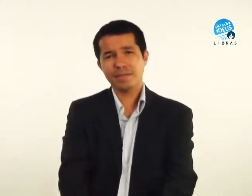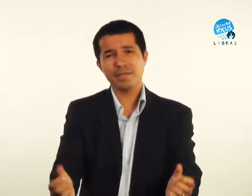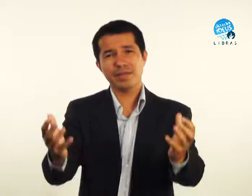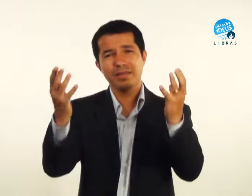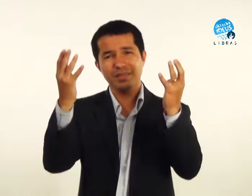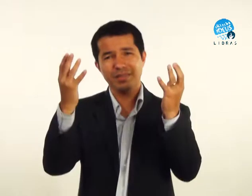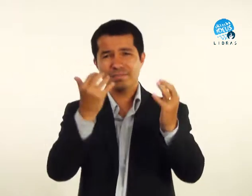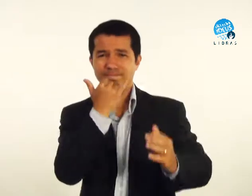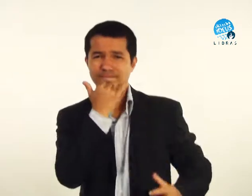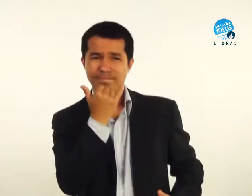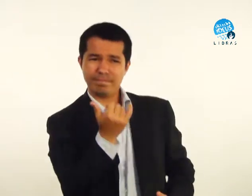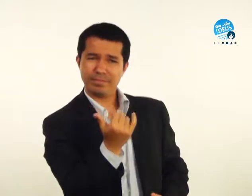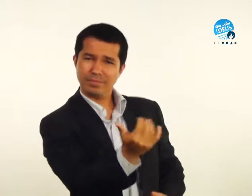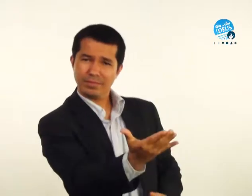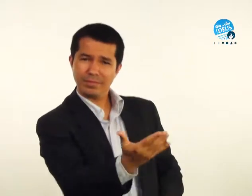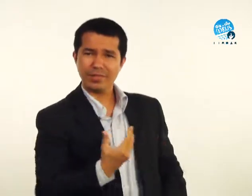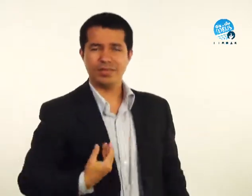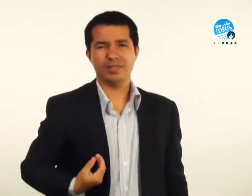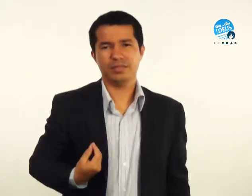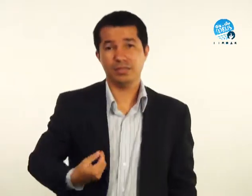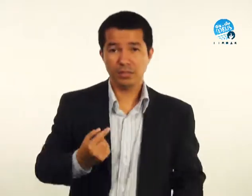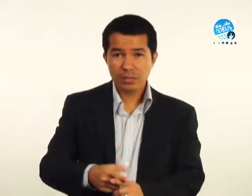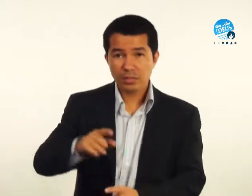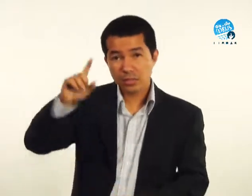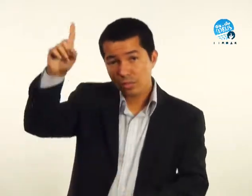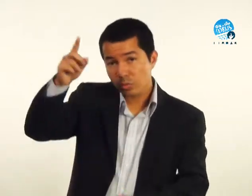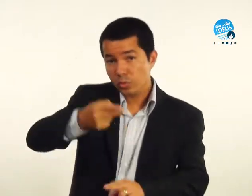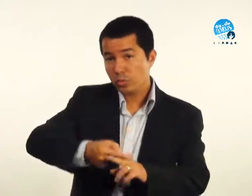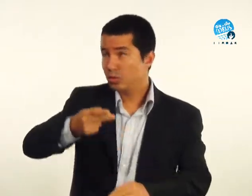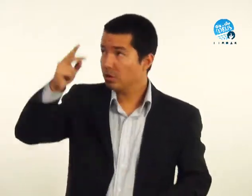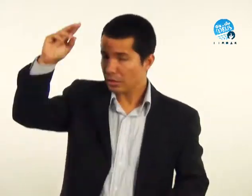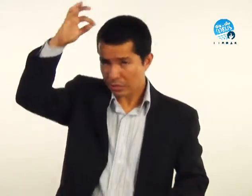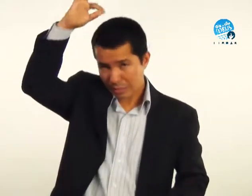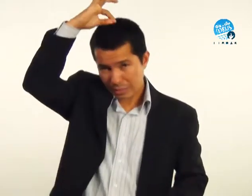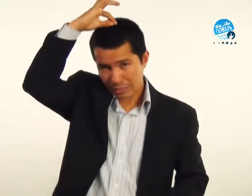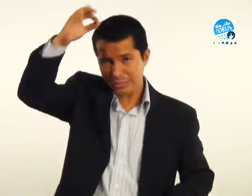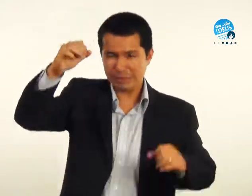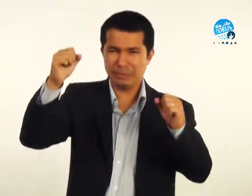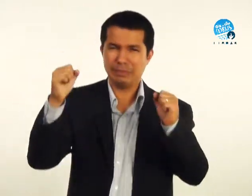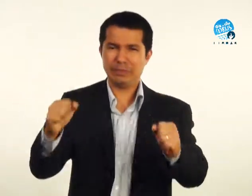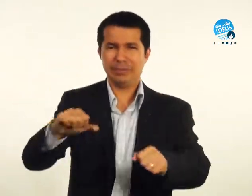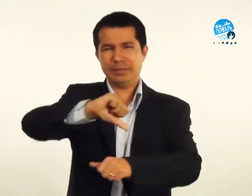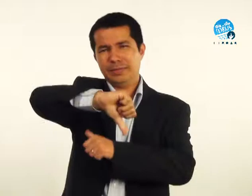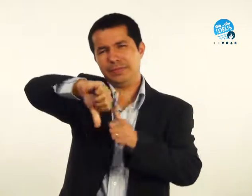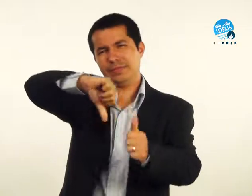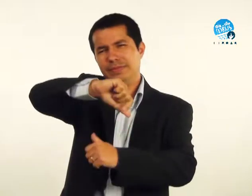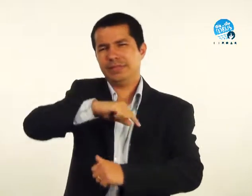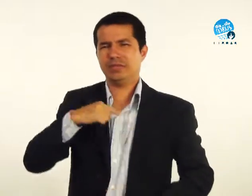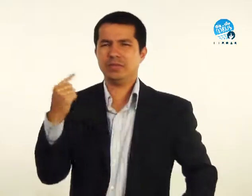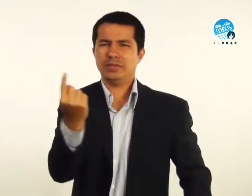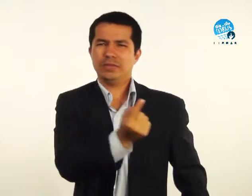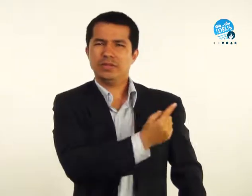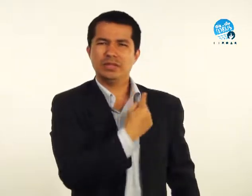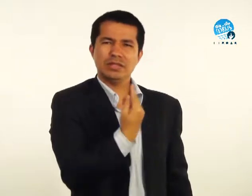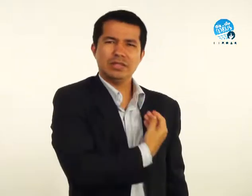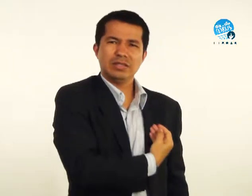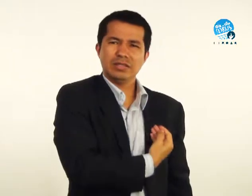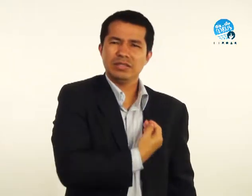apresentamos hoje, porque Deus, através do seu Espírito, é capaz de transformar as nossas vidas, porque